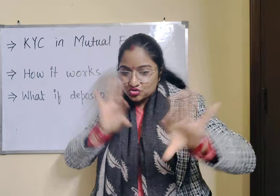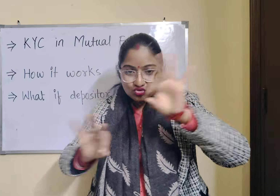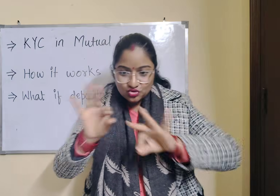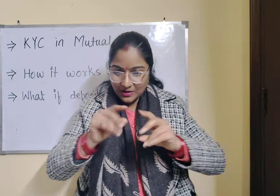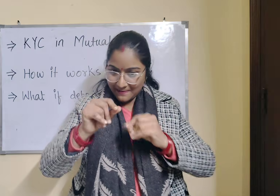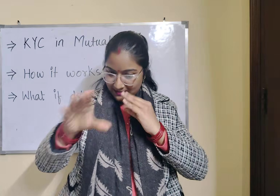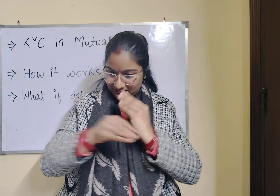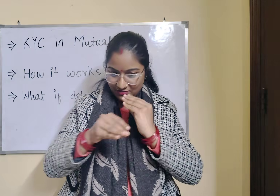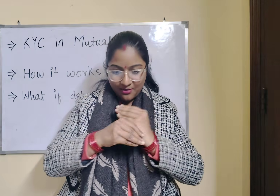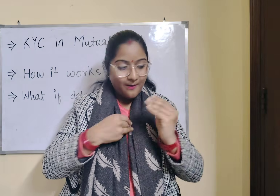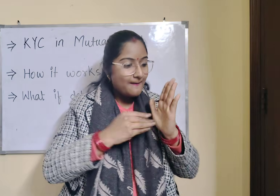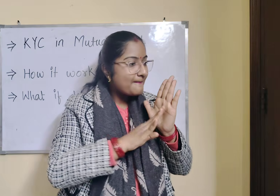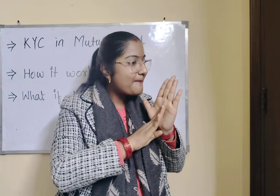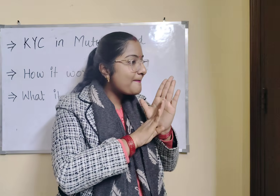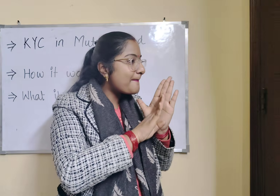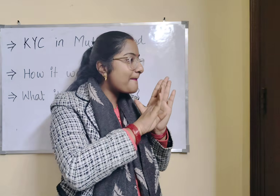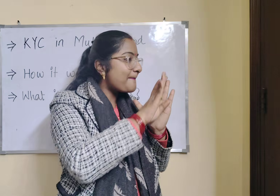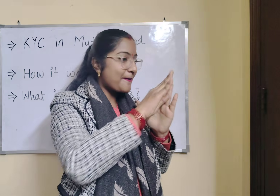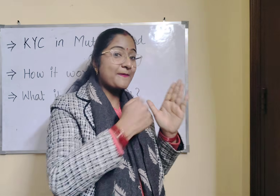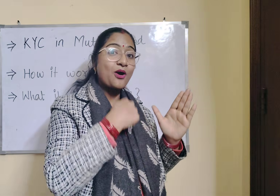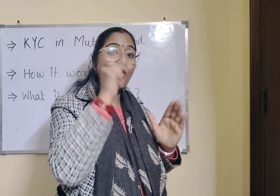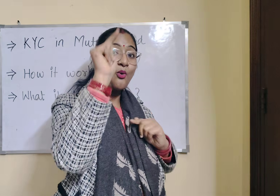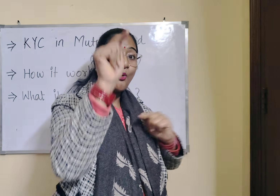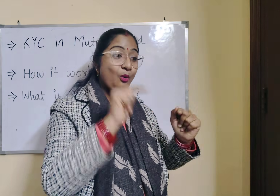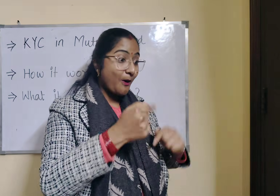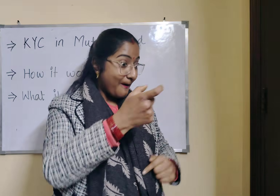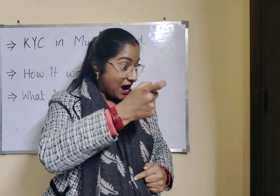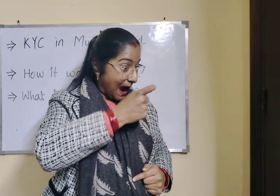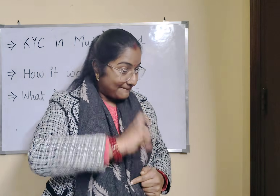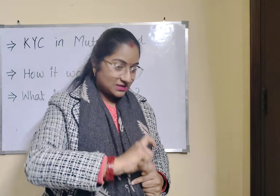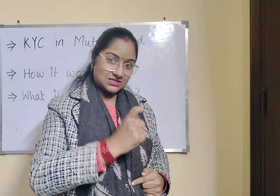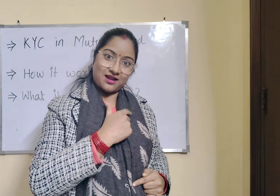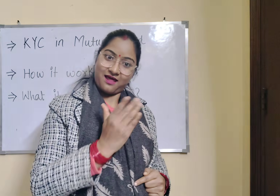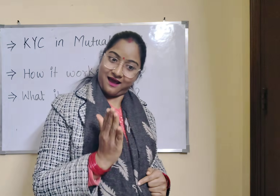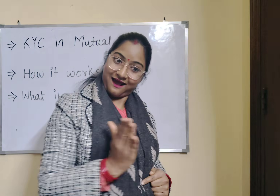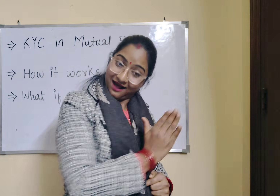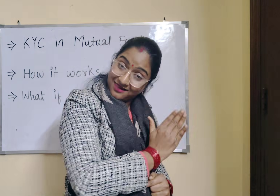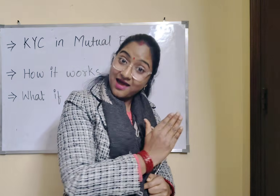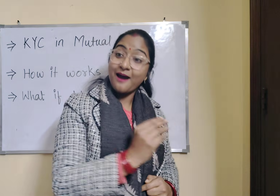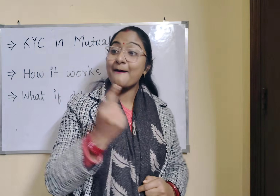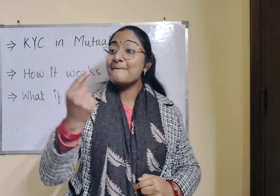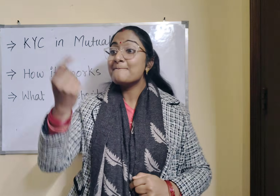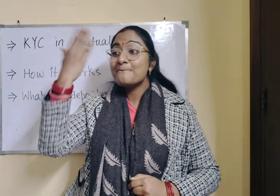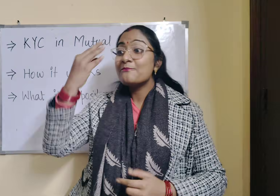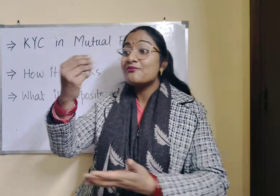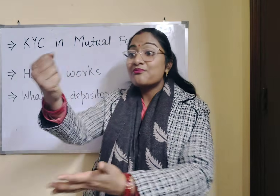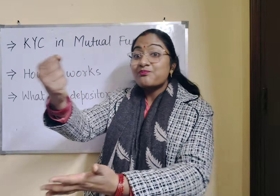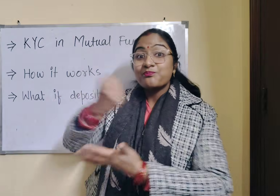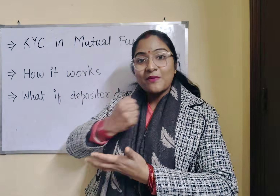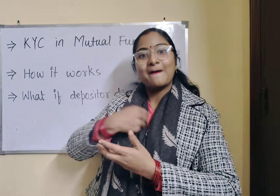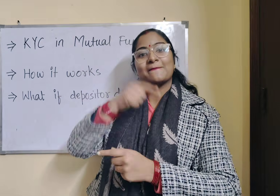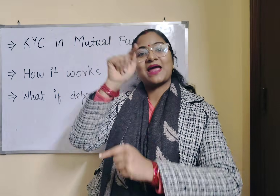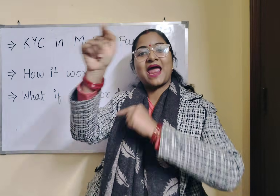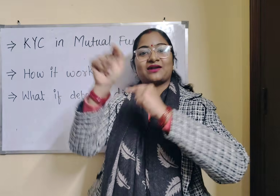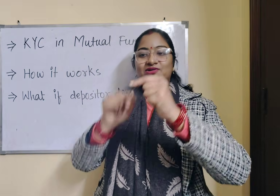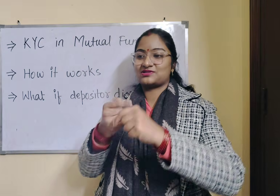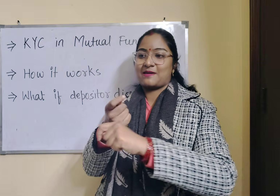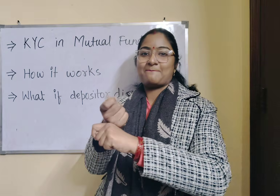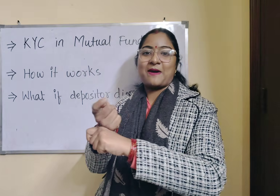हैं, मैं उसको यूज़ करके अपनी कंपनी में यूनिट के हिसाब से उस पैसे को लगा रही हूँ। कमीशन जो मेरा बना वो मैंने अलग कंपनी ने कट